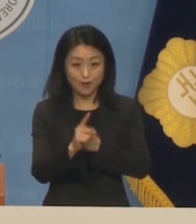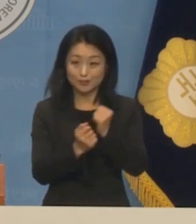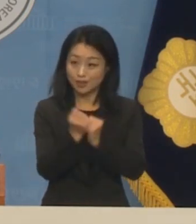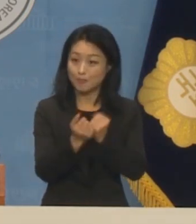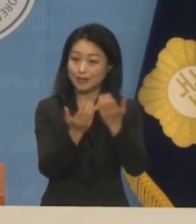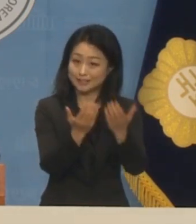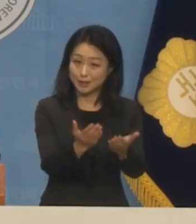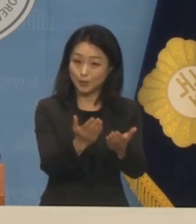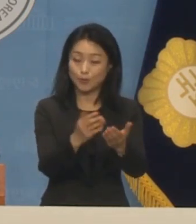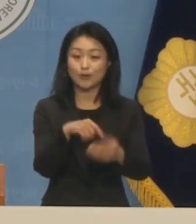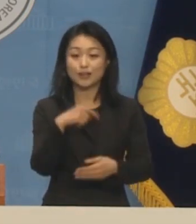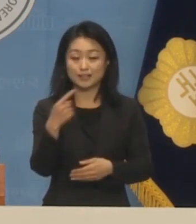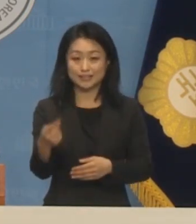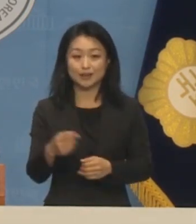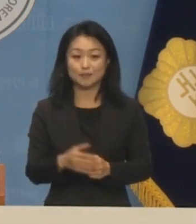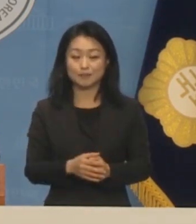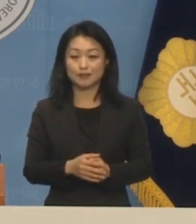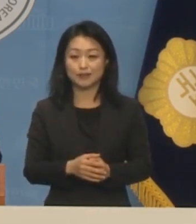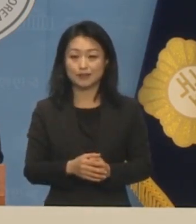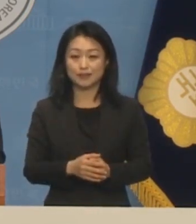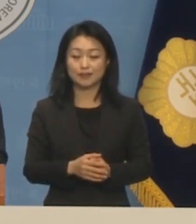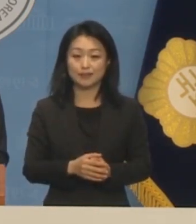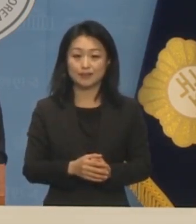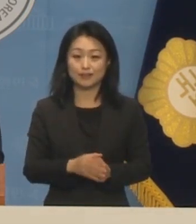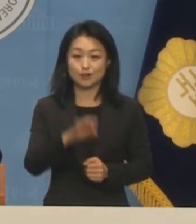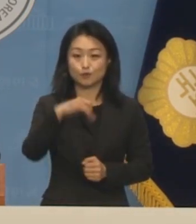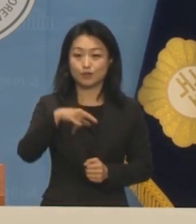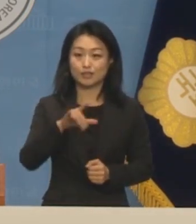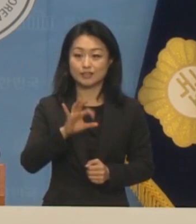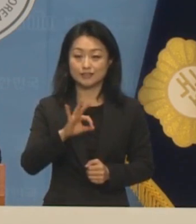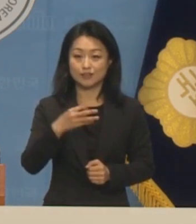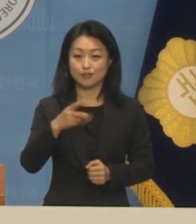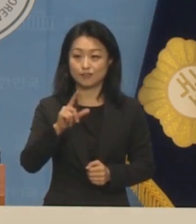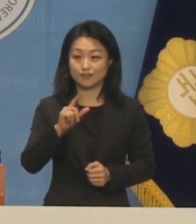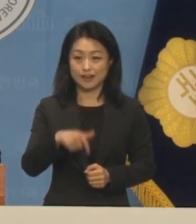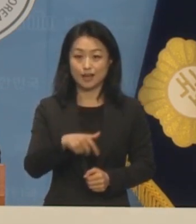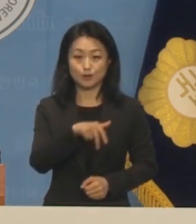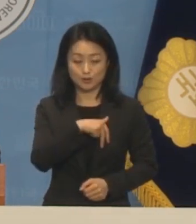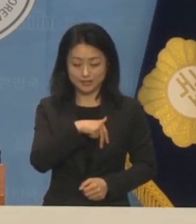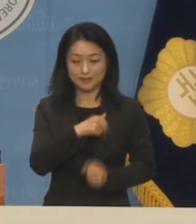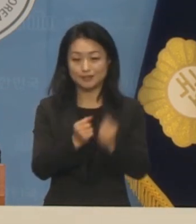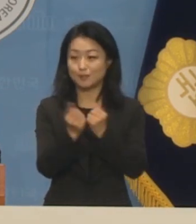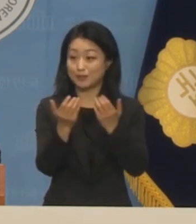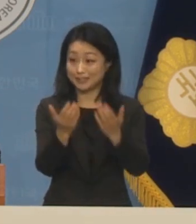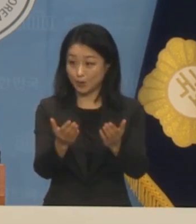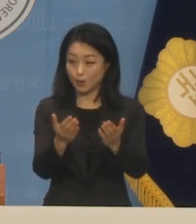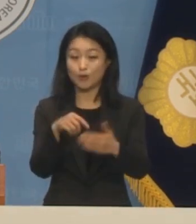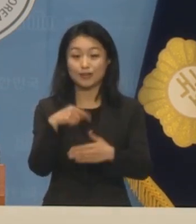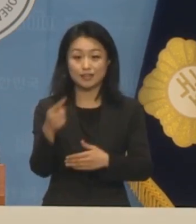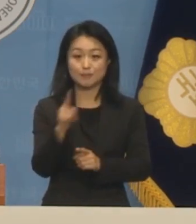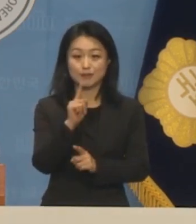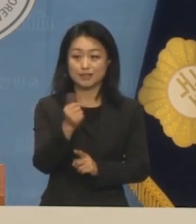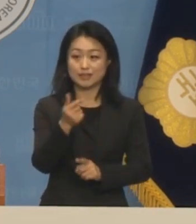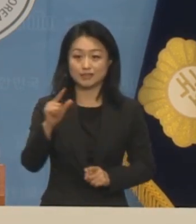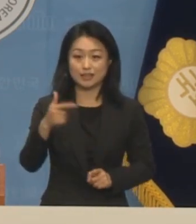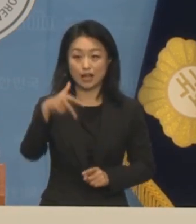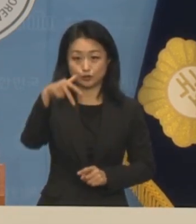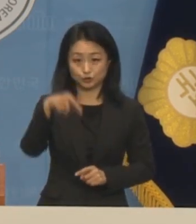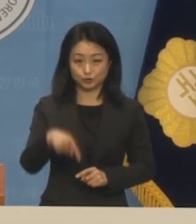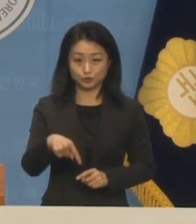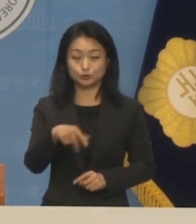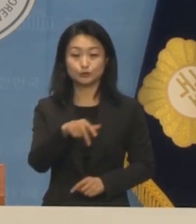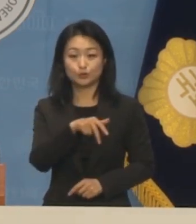내용에 관해서 위성락 의원께서 설명을 좀 드리고, 그리고 이한주 원장께서